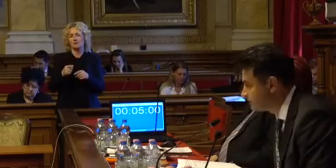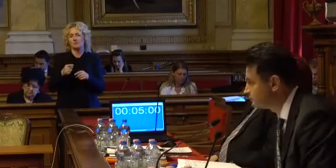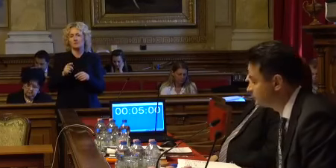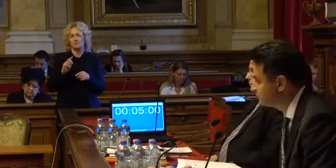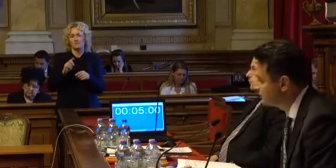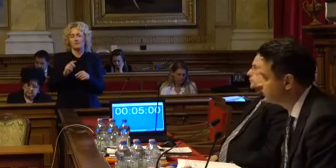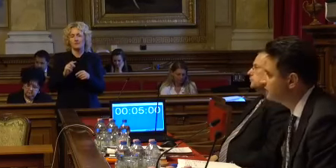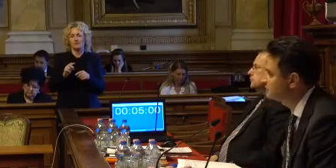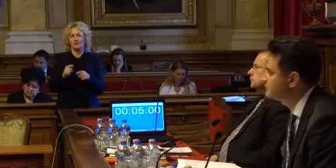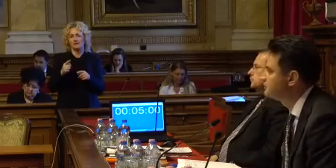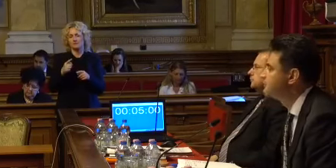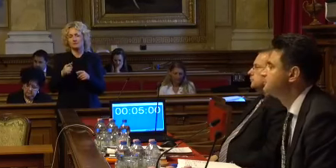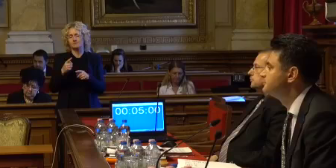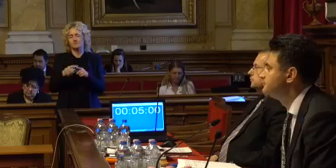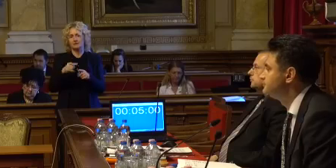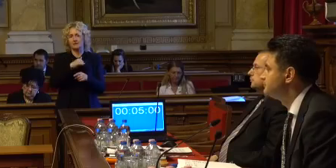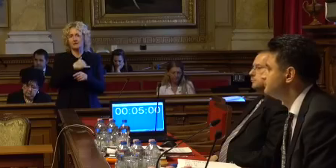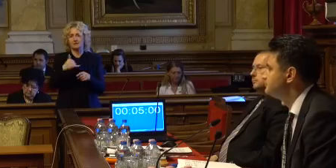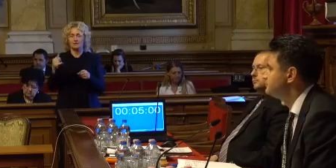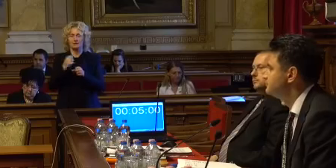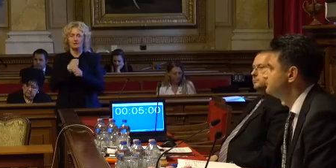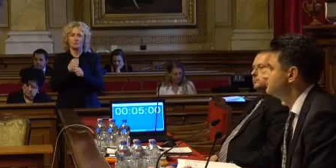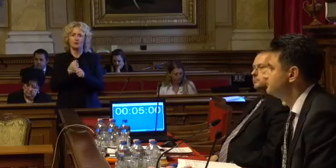kész feltartásra jelezze.